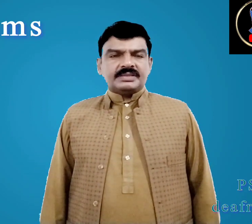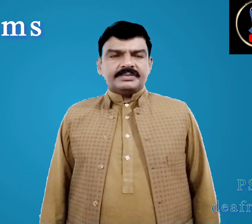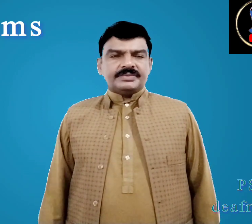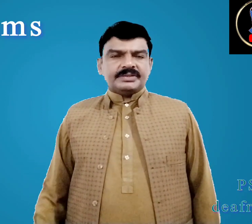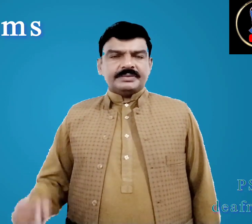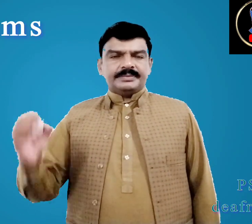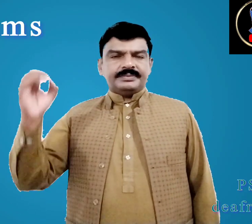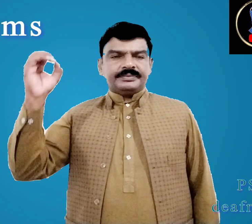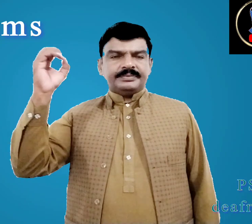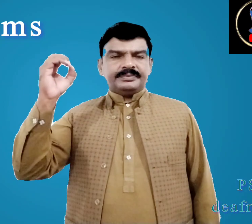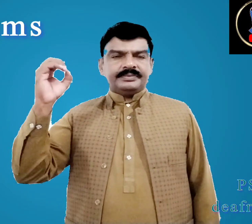ऑर्गेनिजम्स,